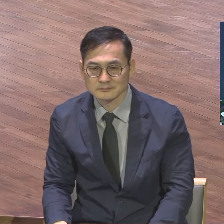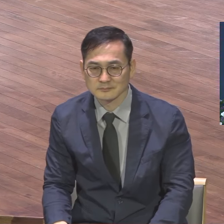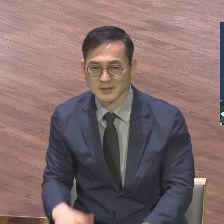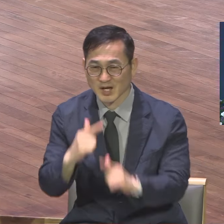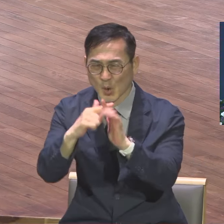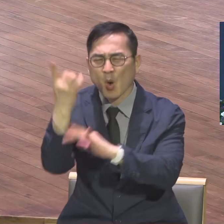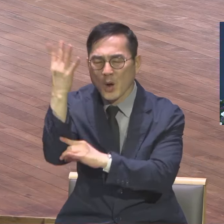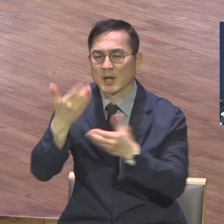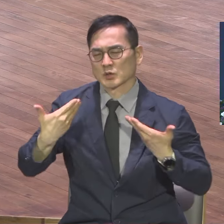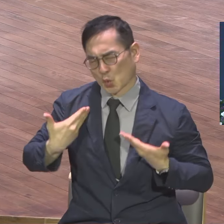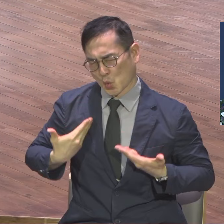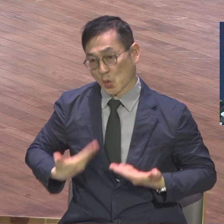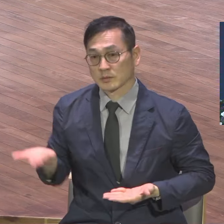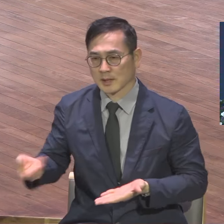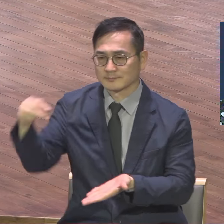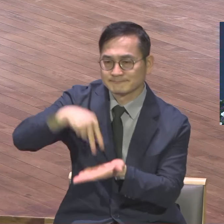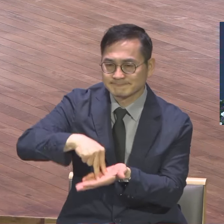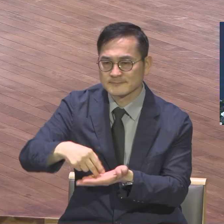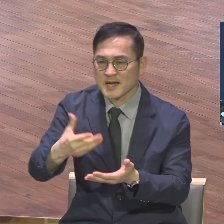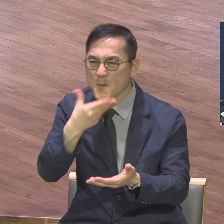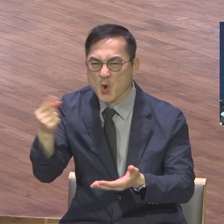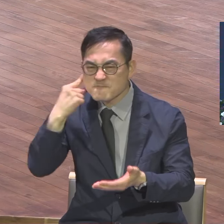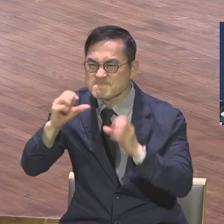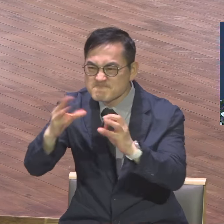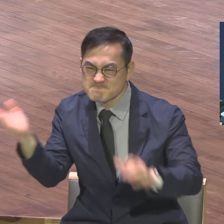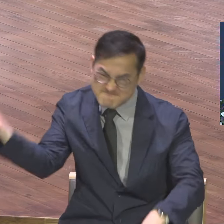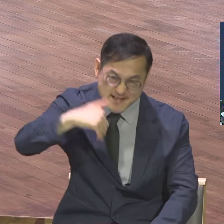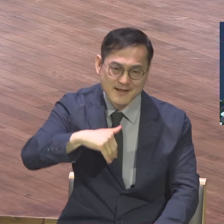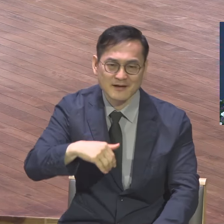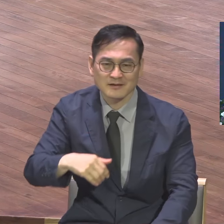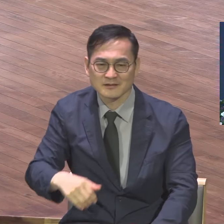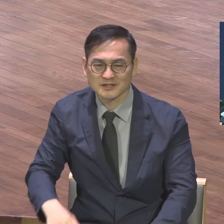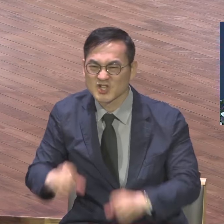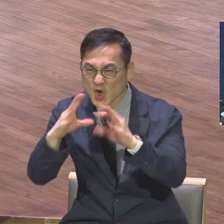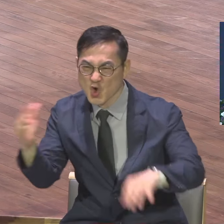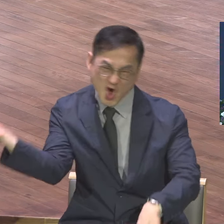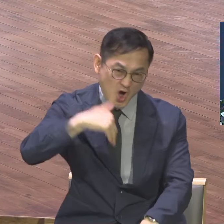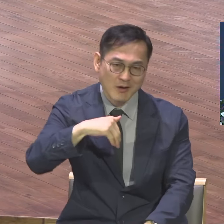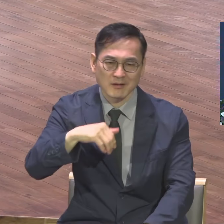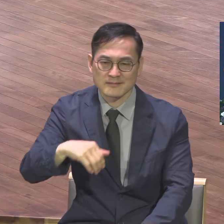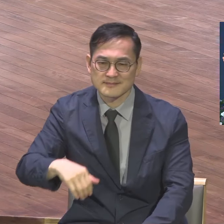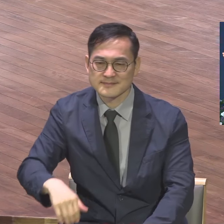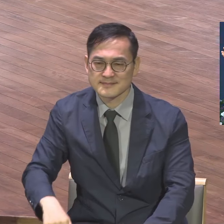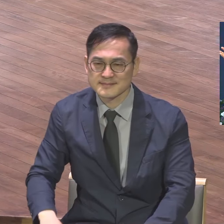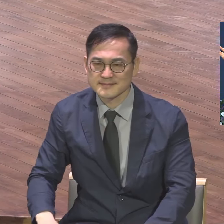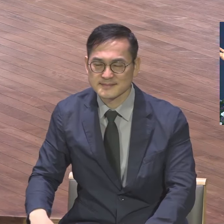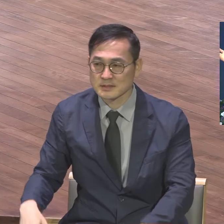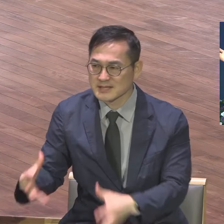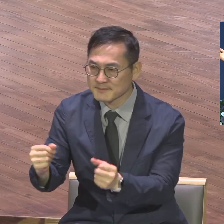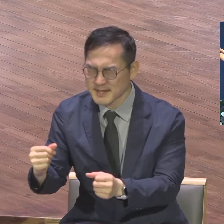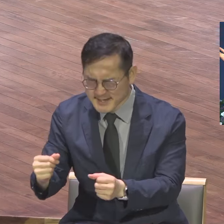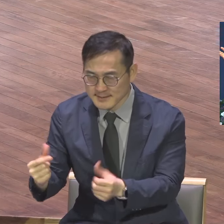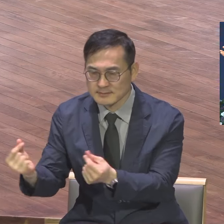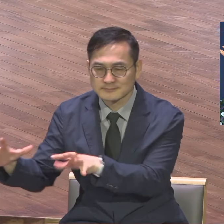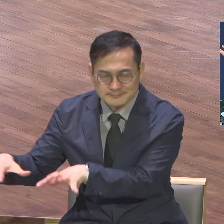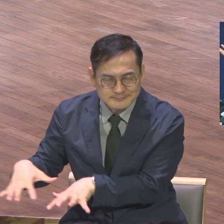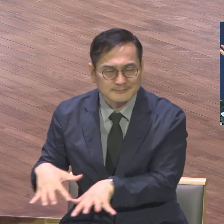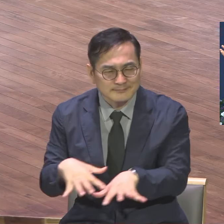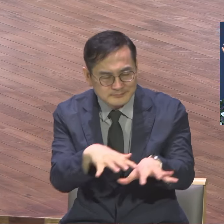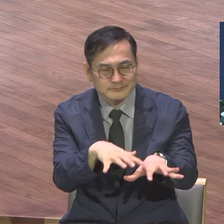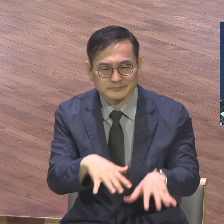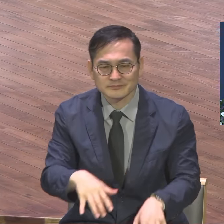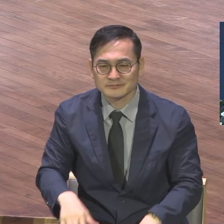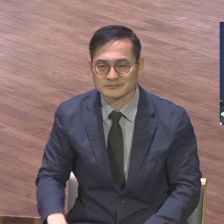전도운동, 말씀운동 일으키면서 정인을 내리고 부산을 뒤집는 복음하자고 우리나라 최고의 전도자